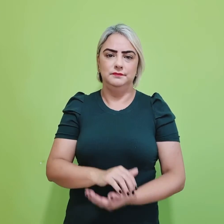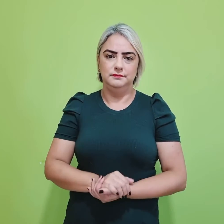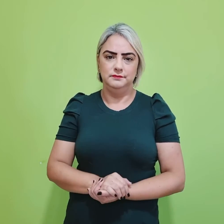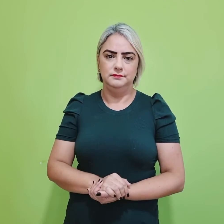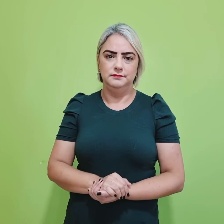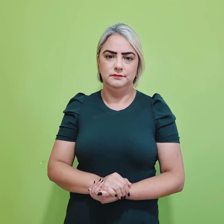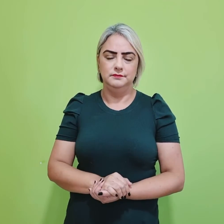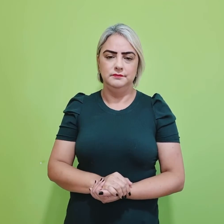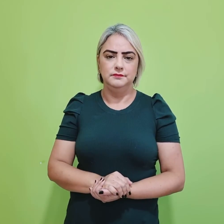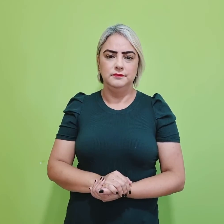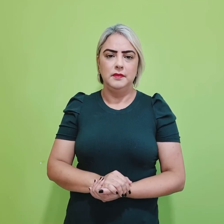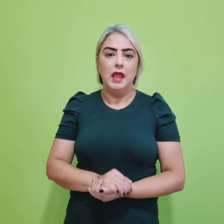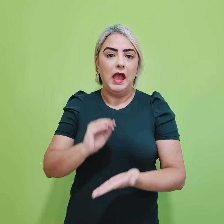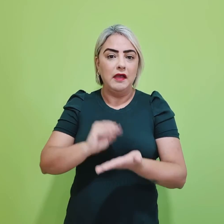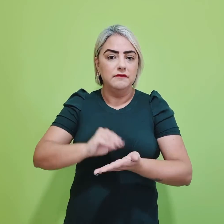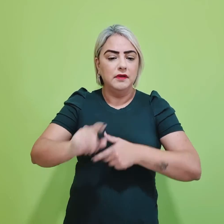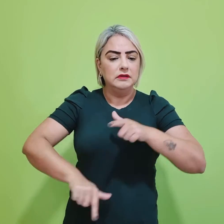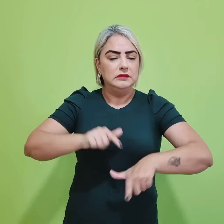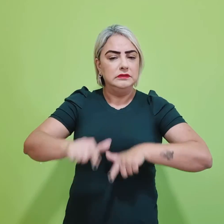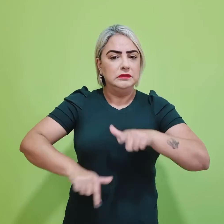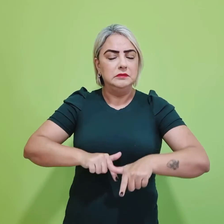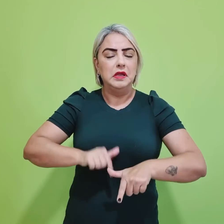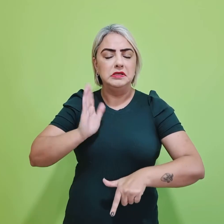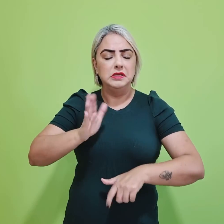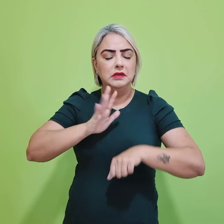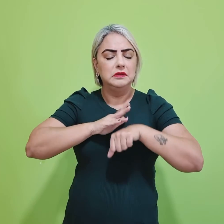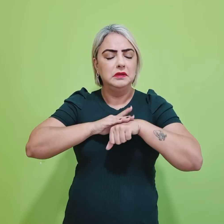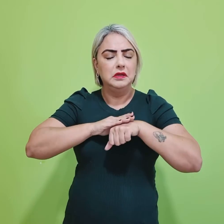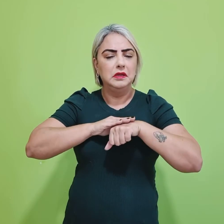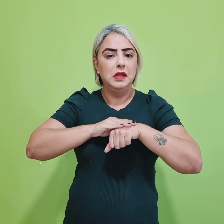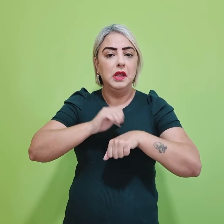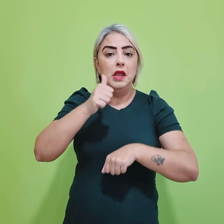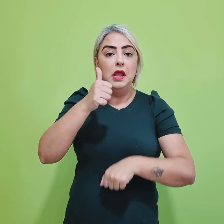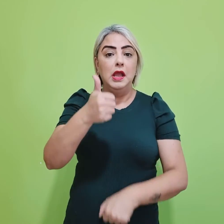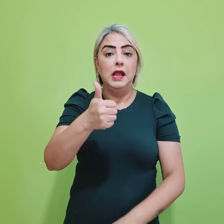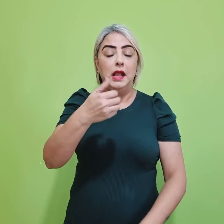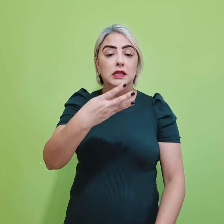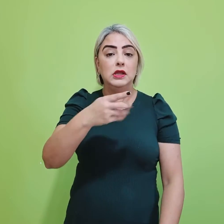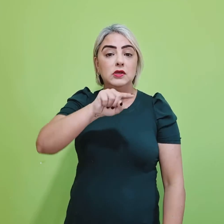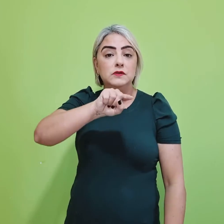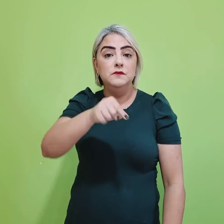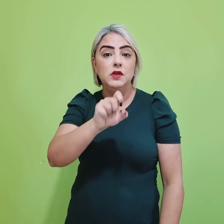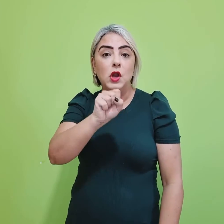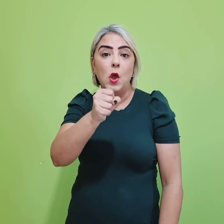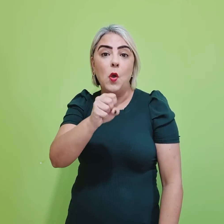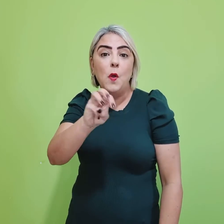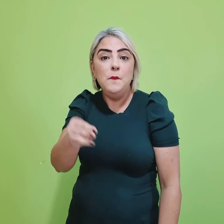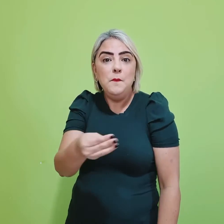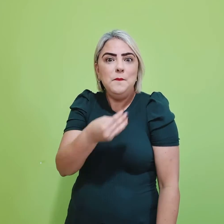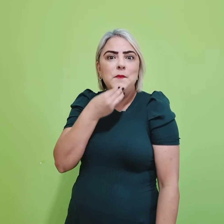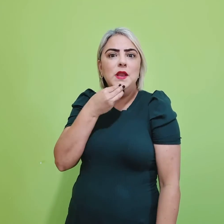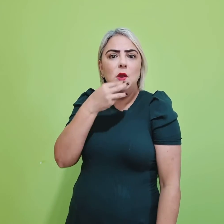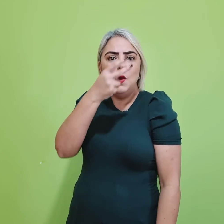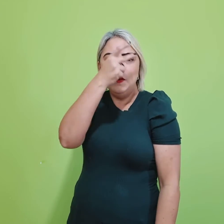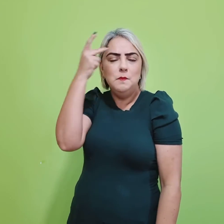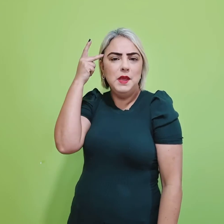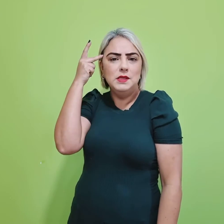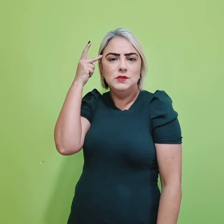2021. O desemprego já adoece 14,8 milhões de brasileiros e